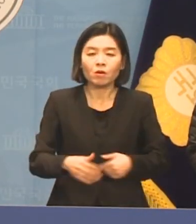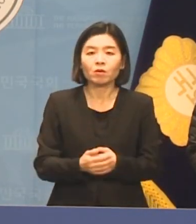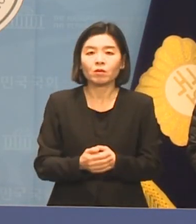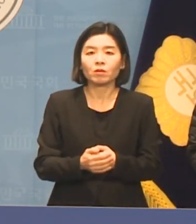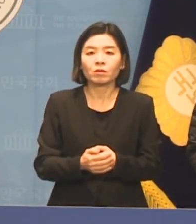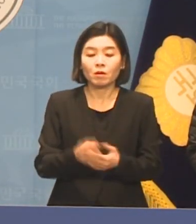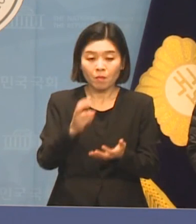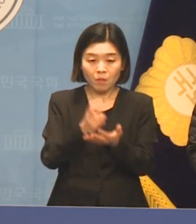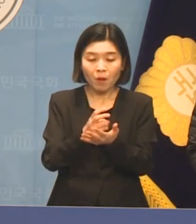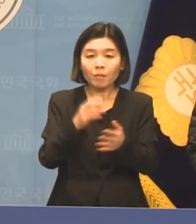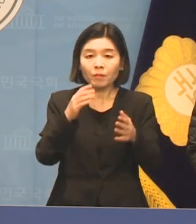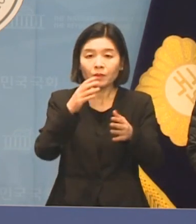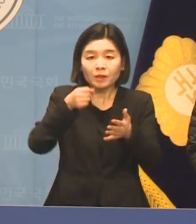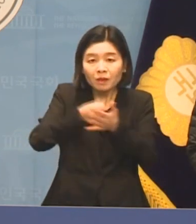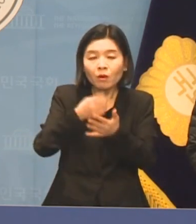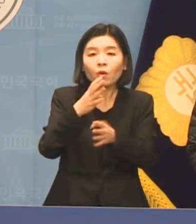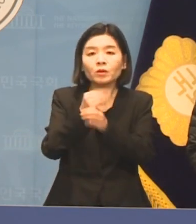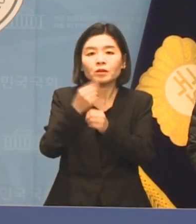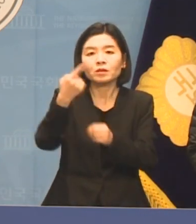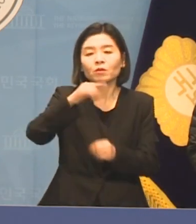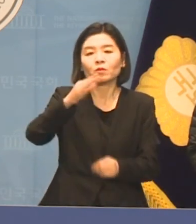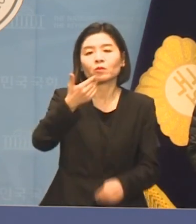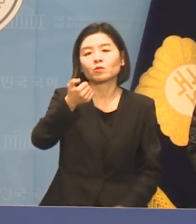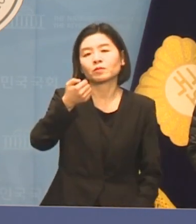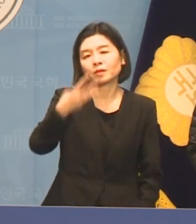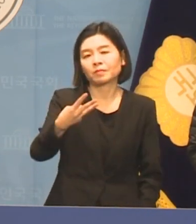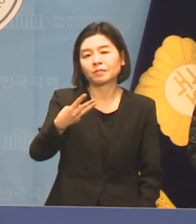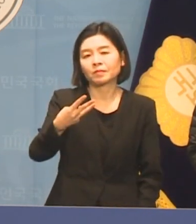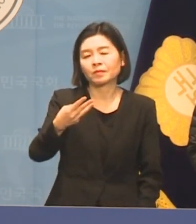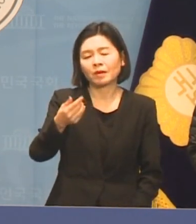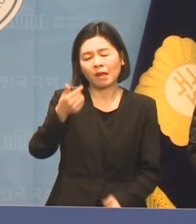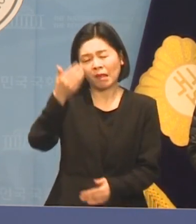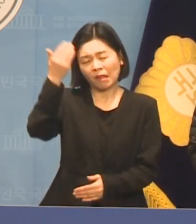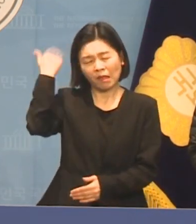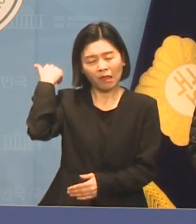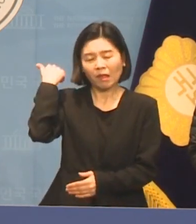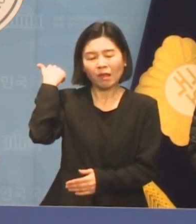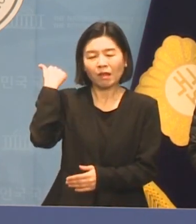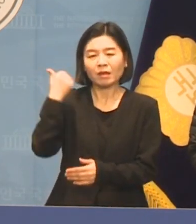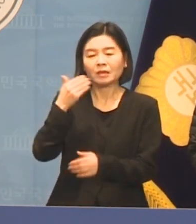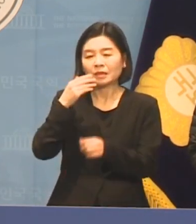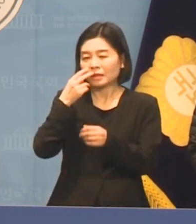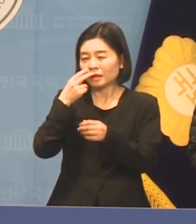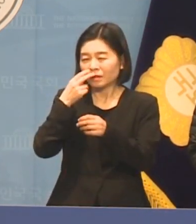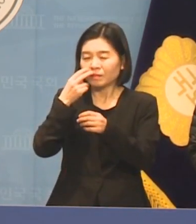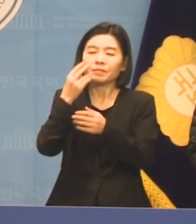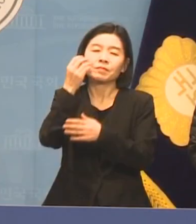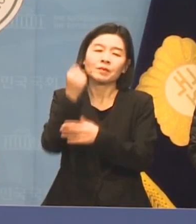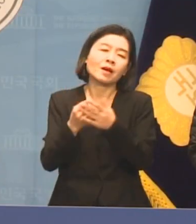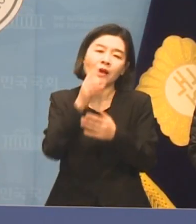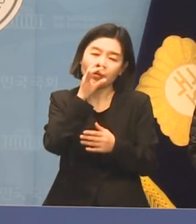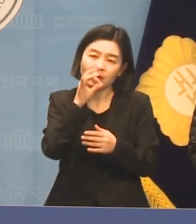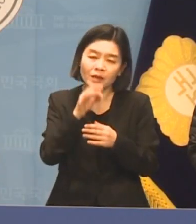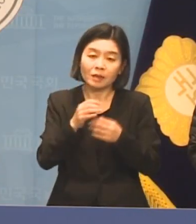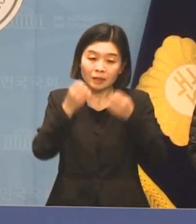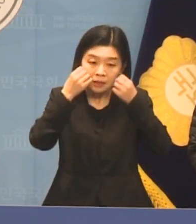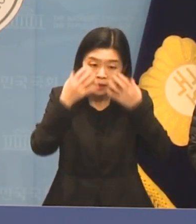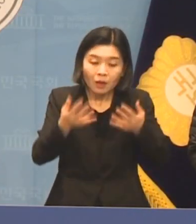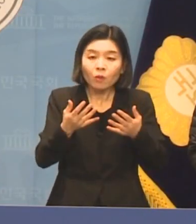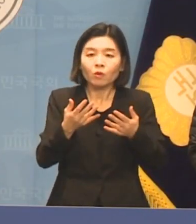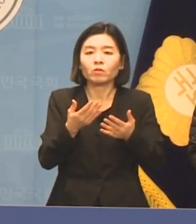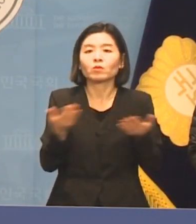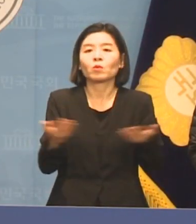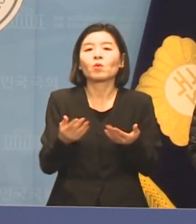1953년에 제정된 낡은 노조법으로는 노동자를 보호할 수도 새로운 산업 환경과 근로관계를 규율할 수도